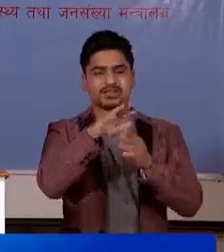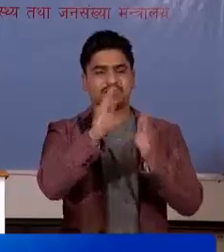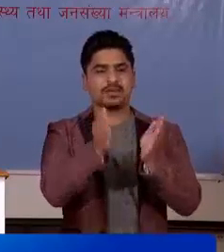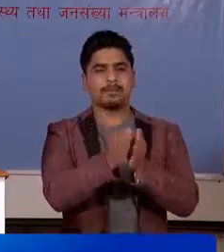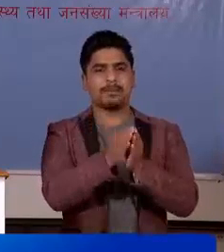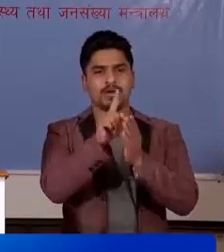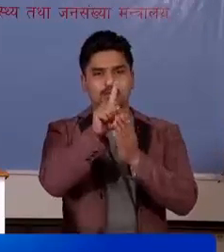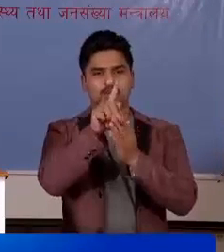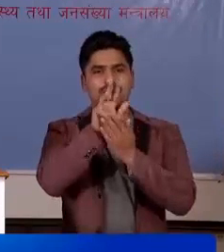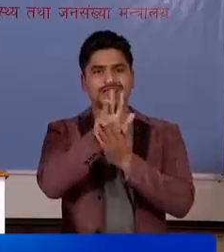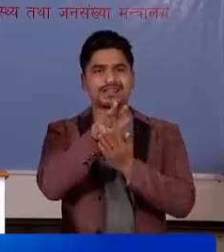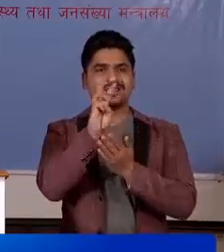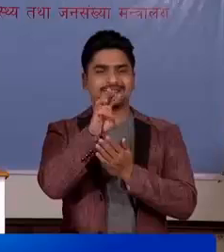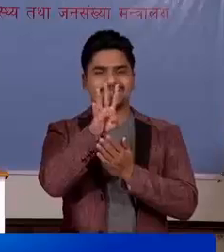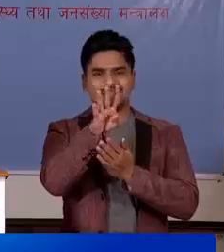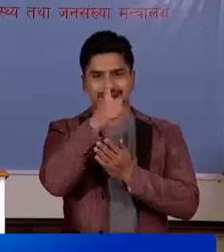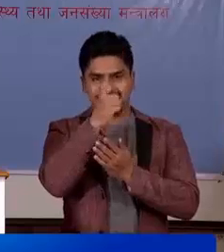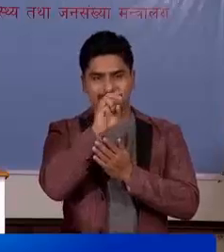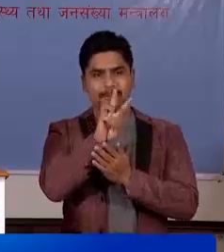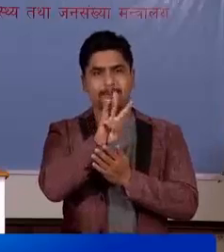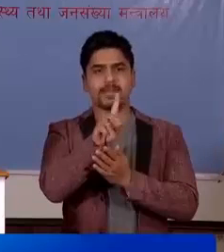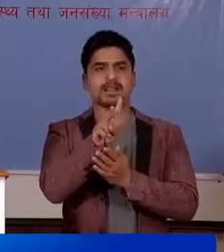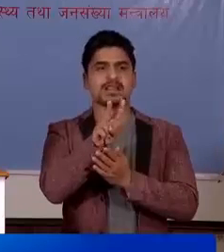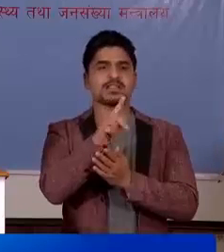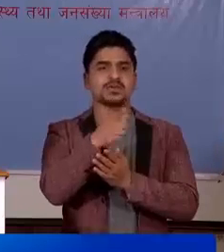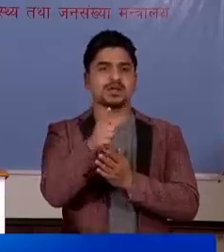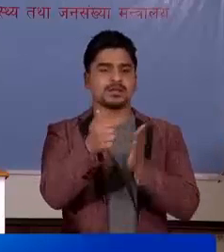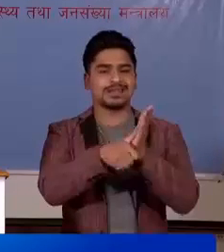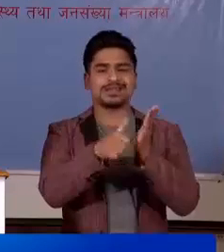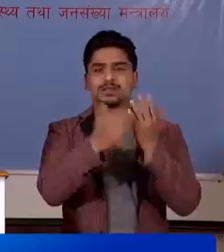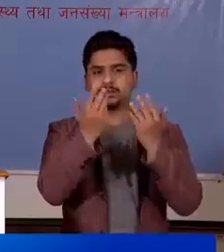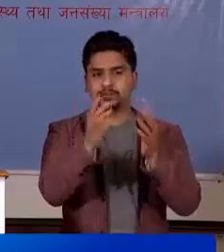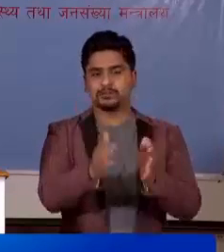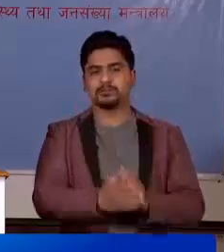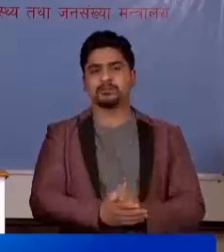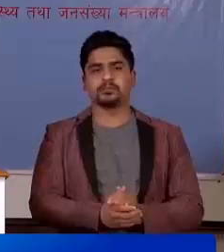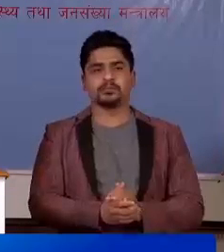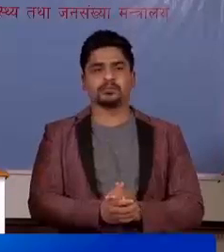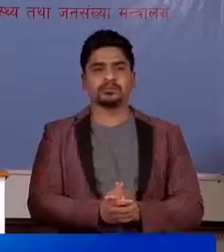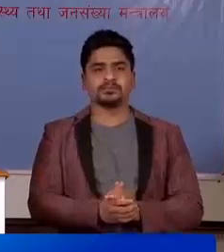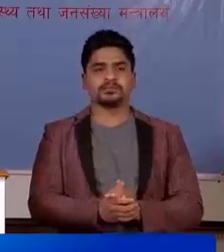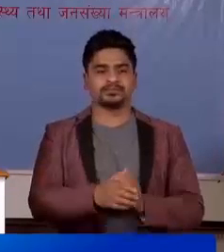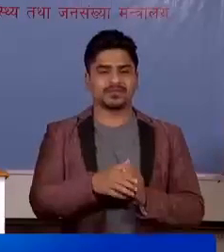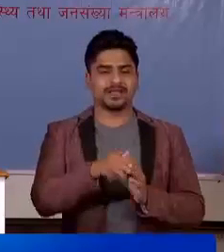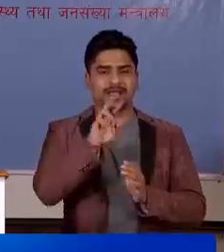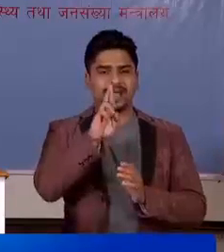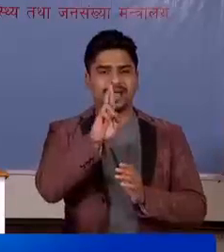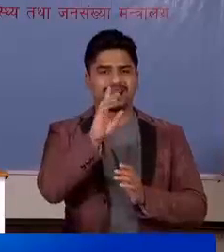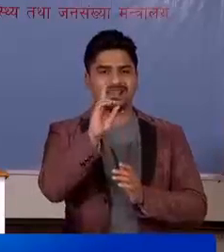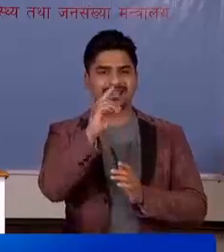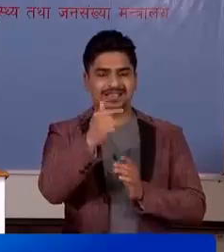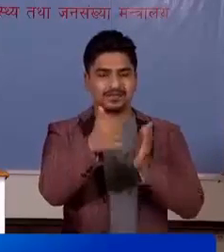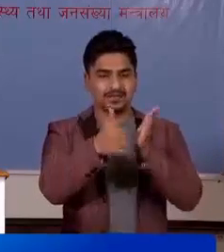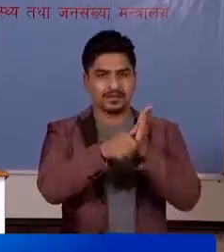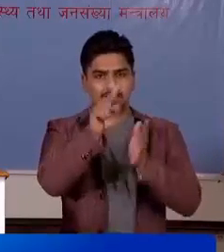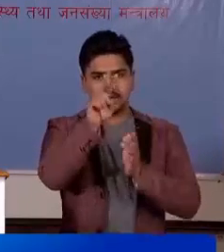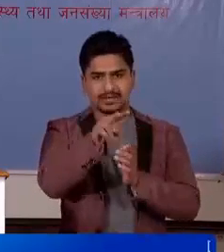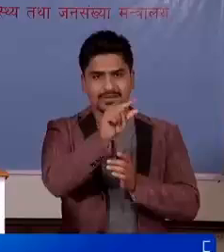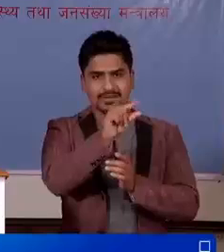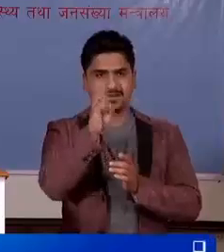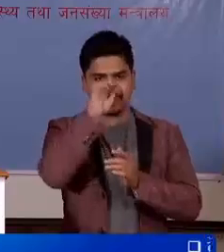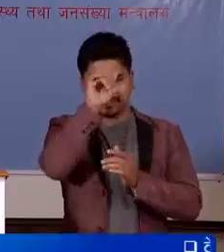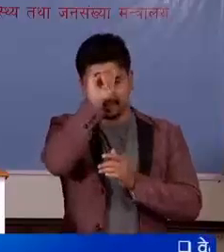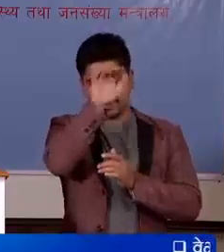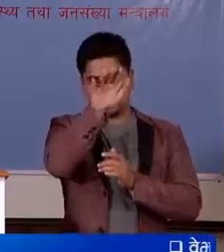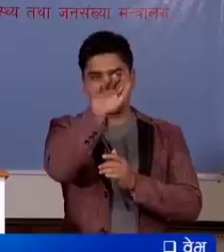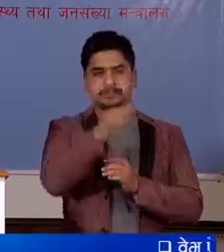जम्मा उन्डाइस जार 432 अटा परिक्षेन बाएकाशाओ आडेटी परिक्षेन को अबस्ता को बारेमा